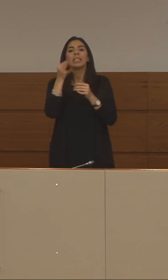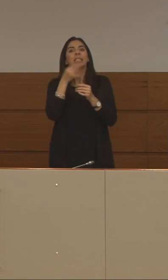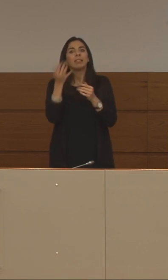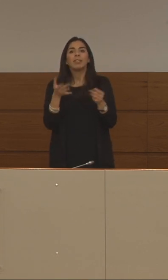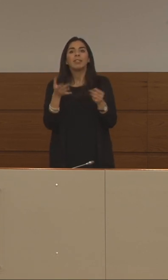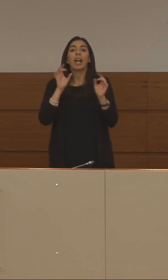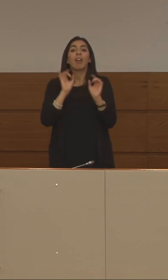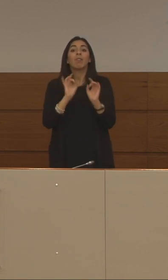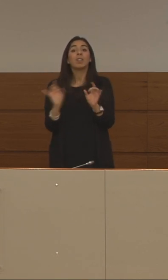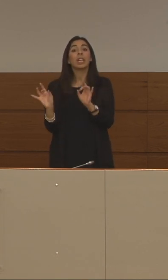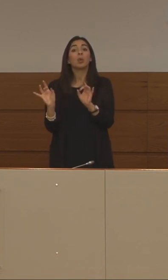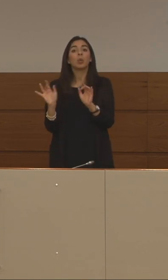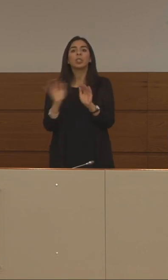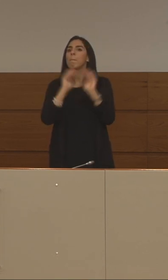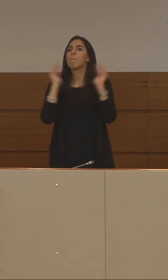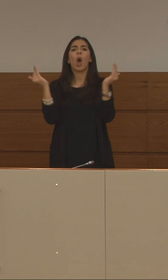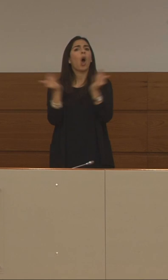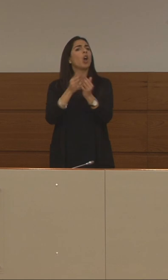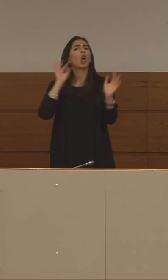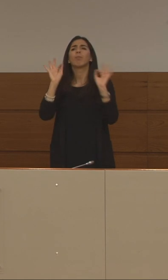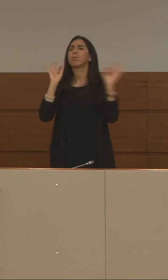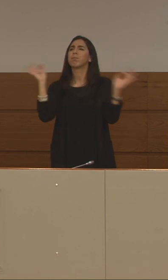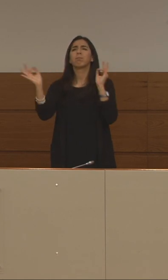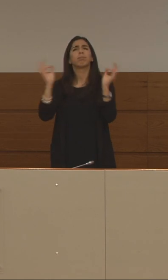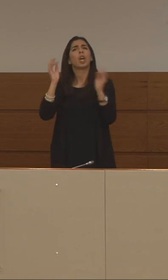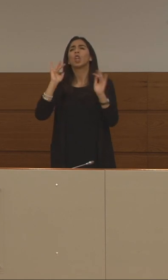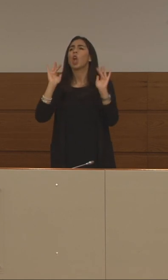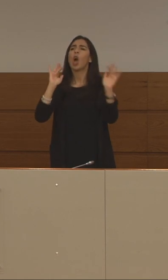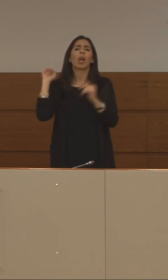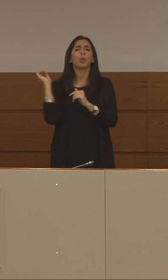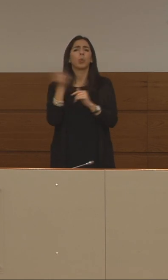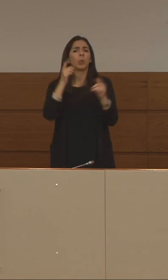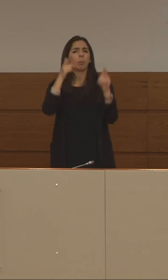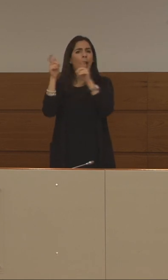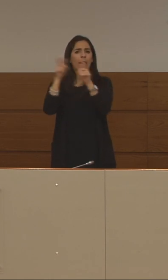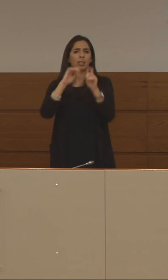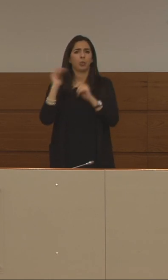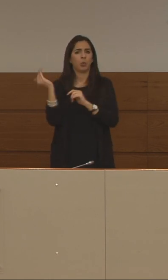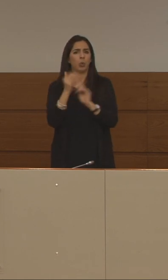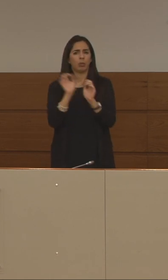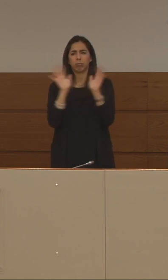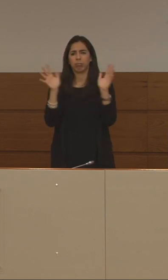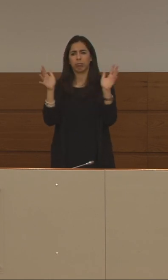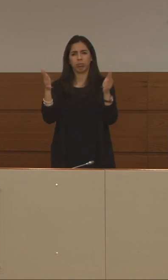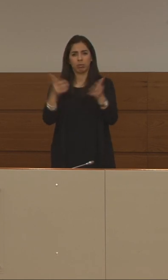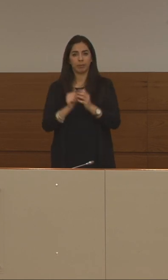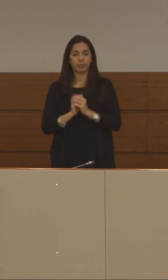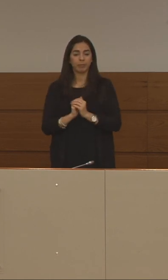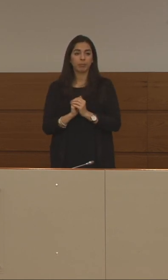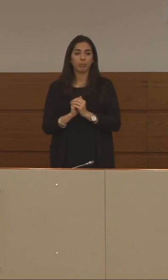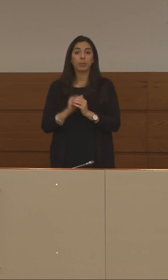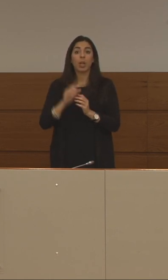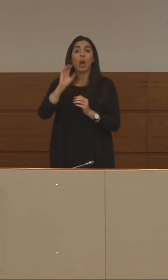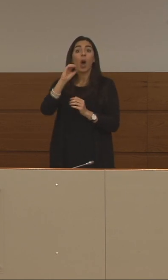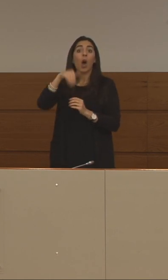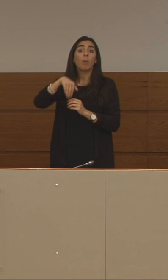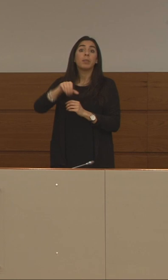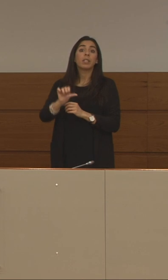della dell'infezione della malattia quello che lo ms forse